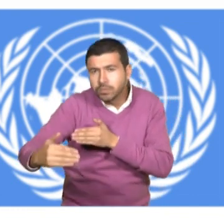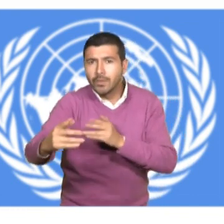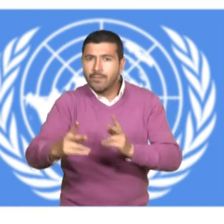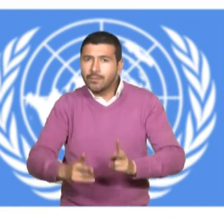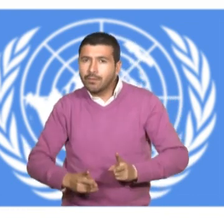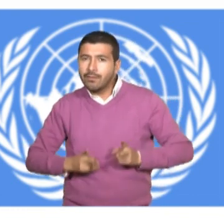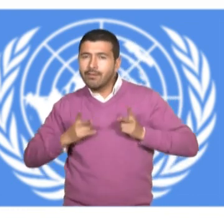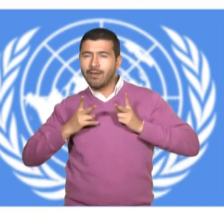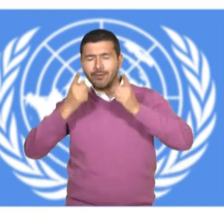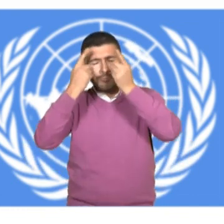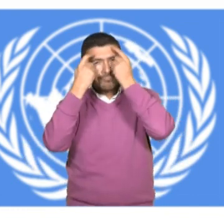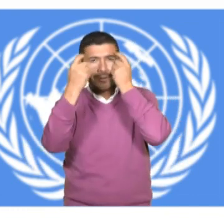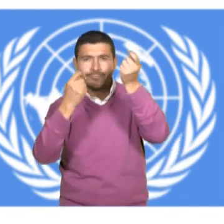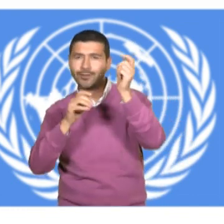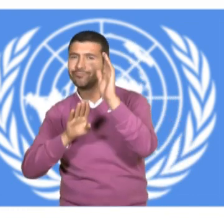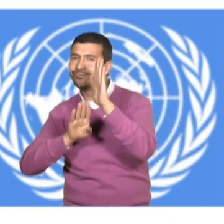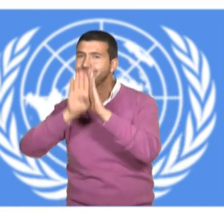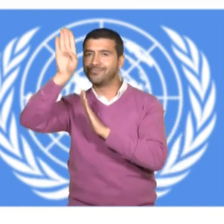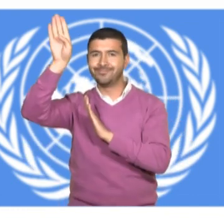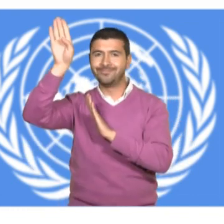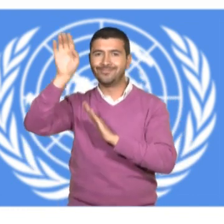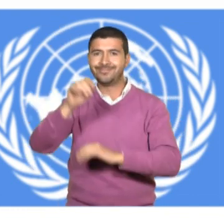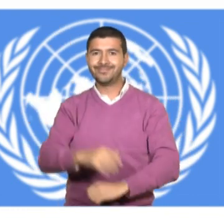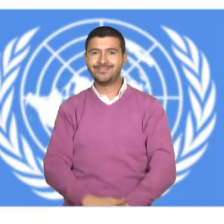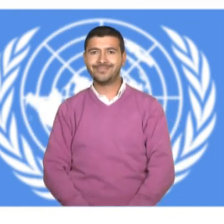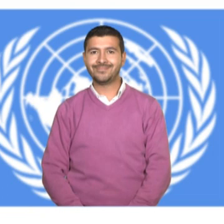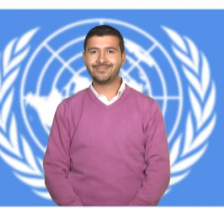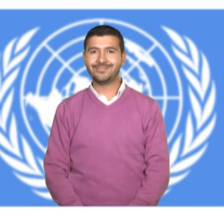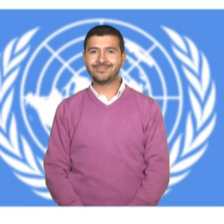las estrategias pertinentes de desarrollo sostenible.